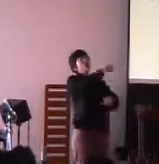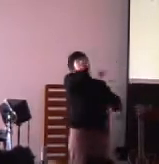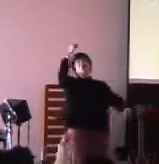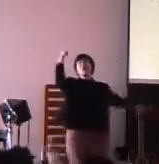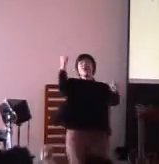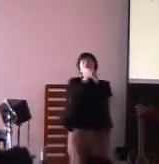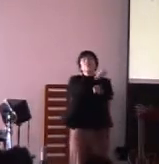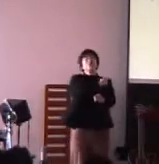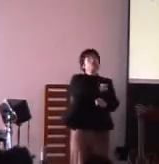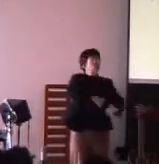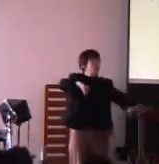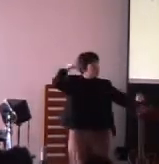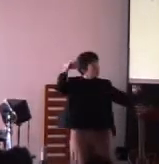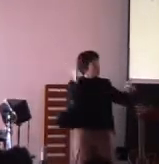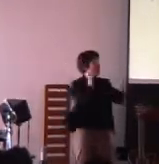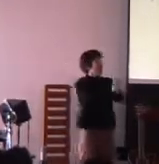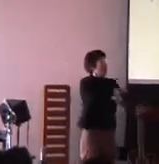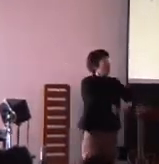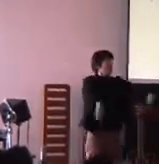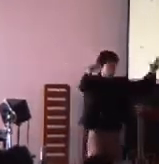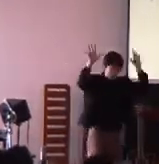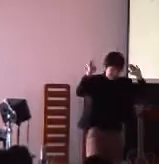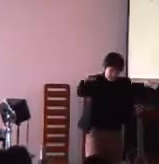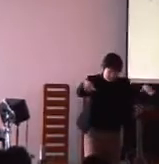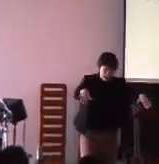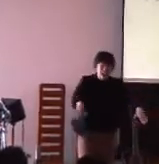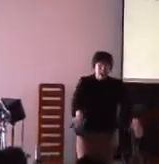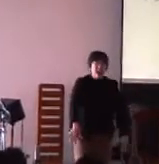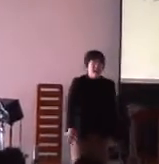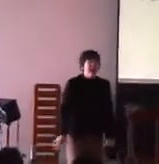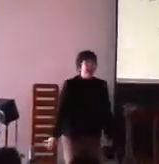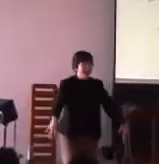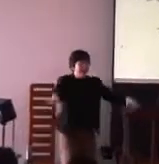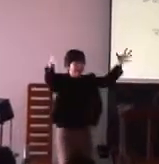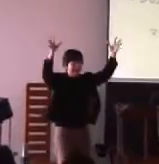が作られた。